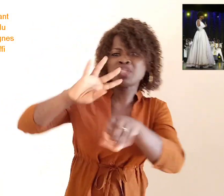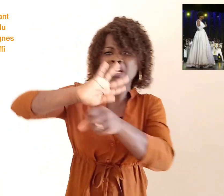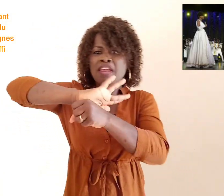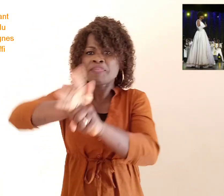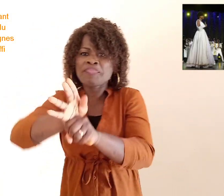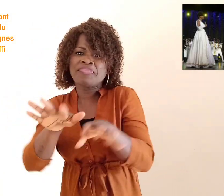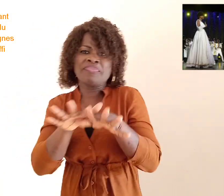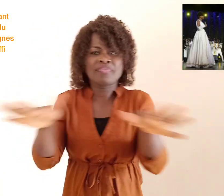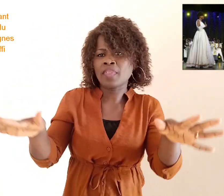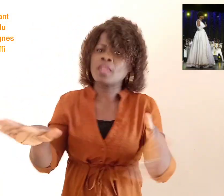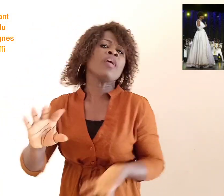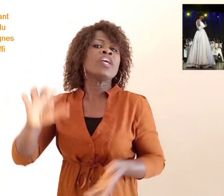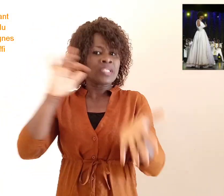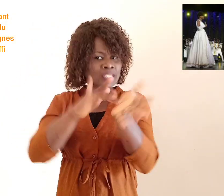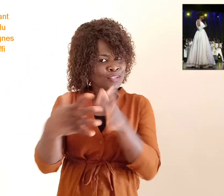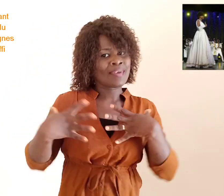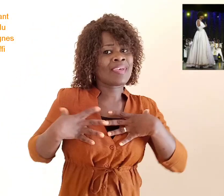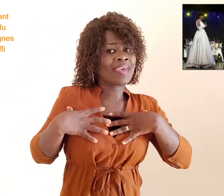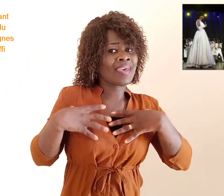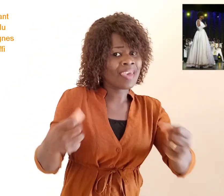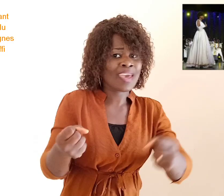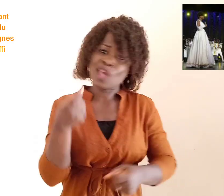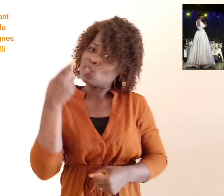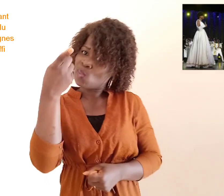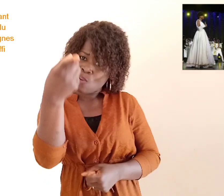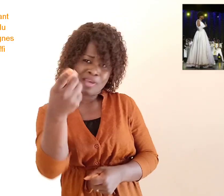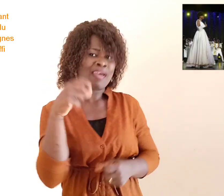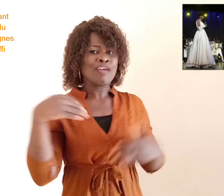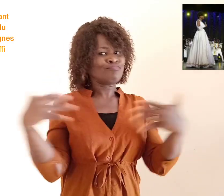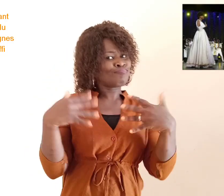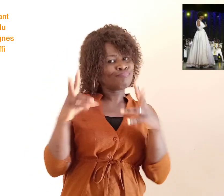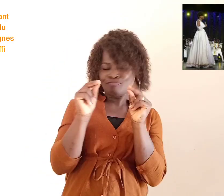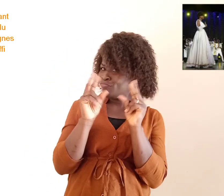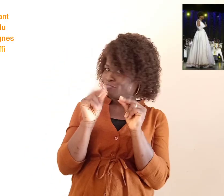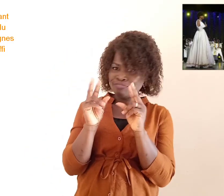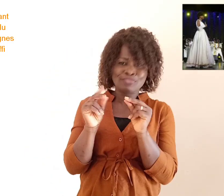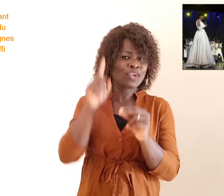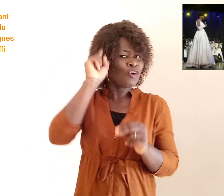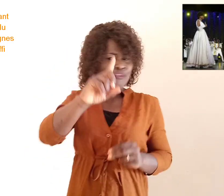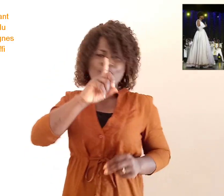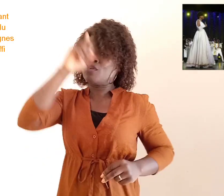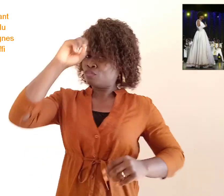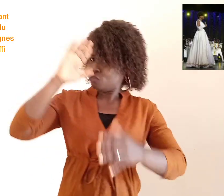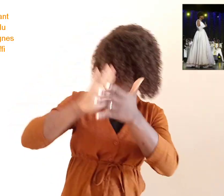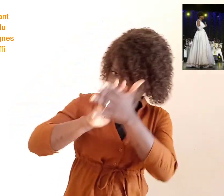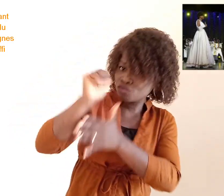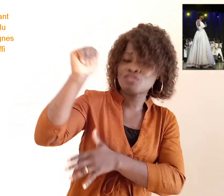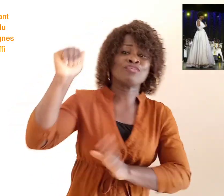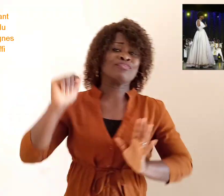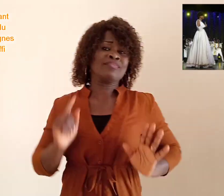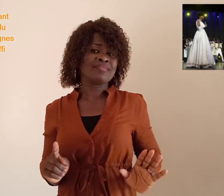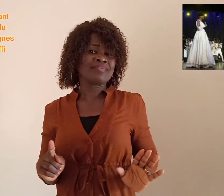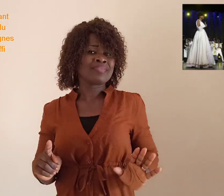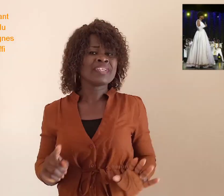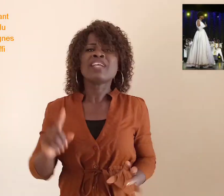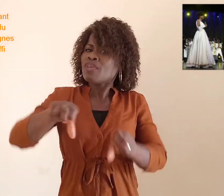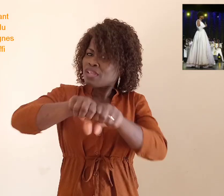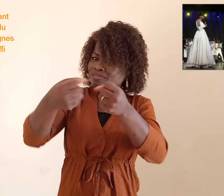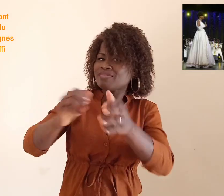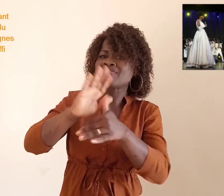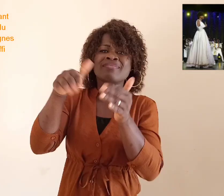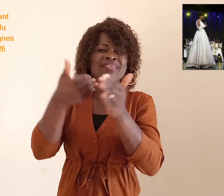La mort s'en va, Lorsque je cite le nom de Jésus, Tu rentres dans l'ombre, Tu